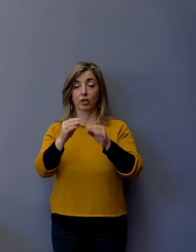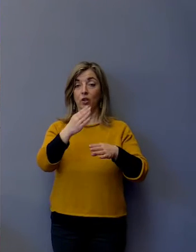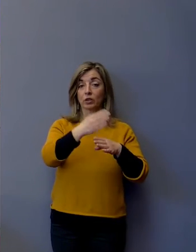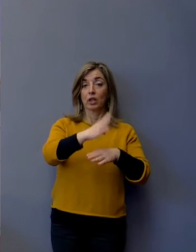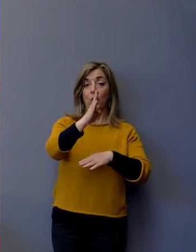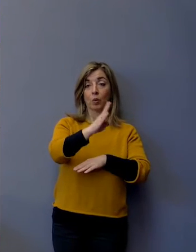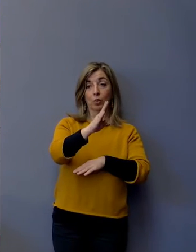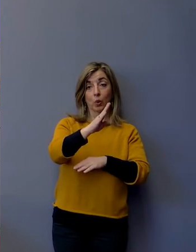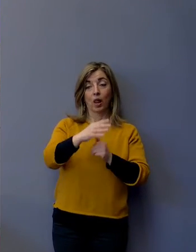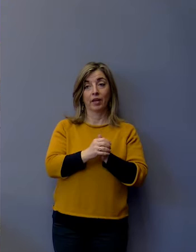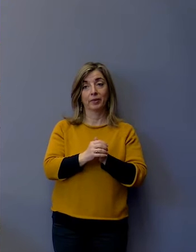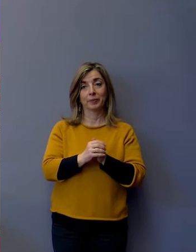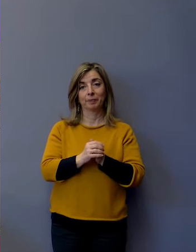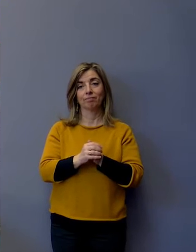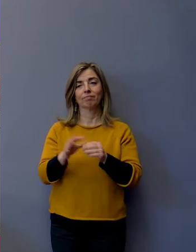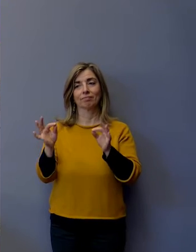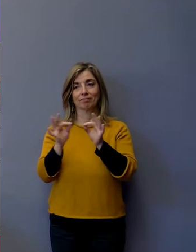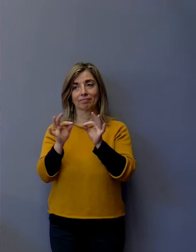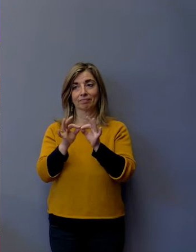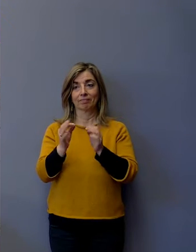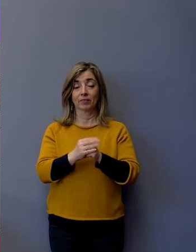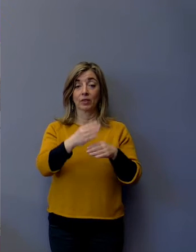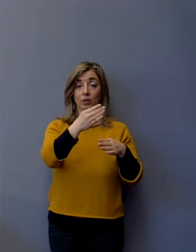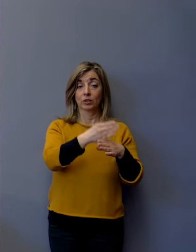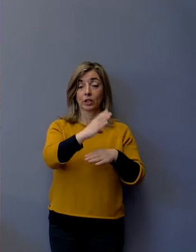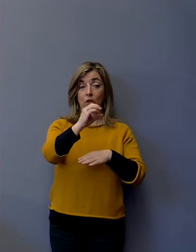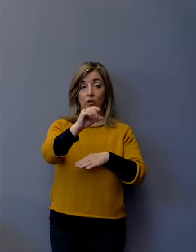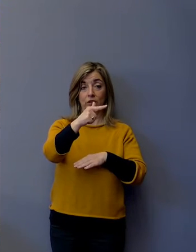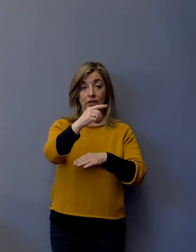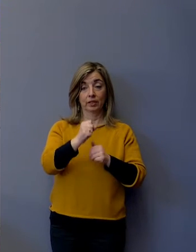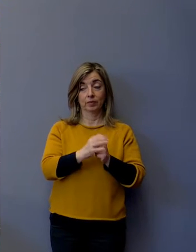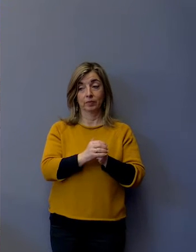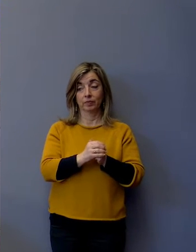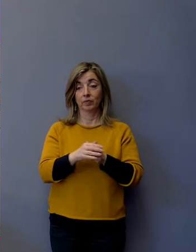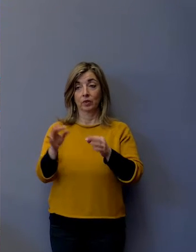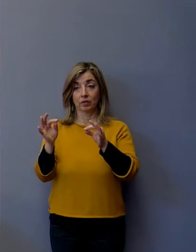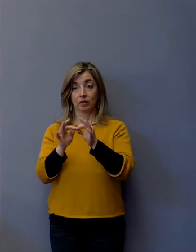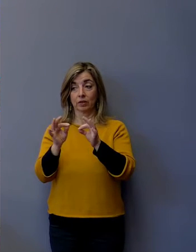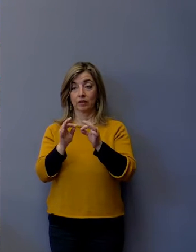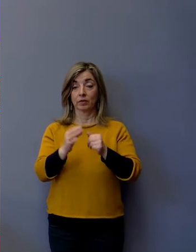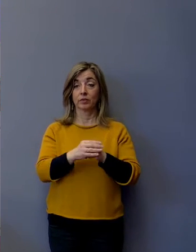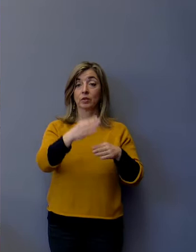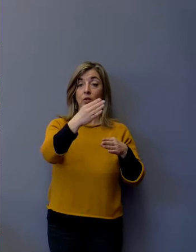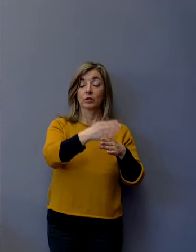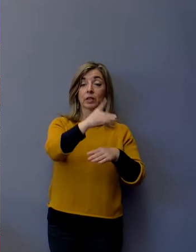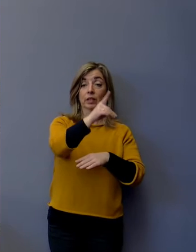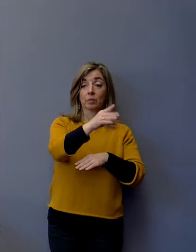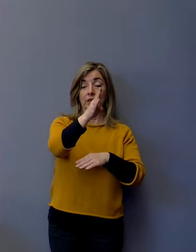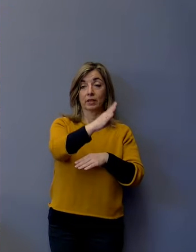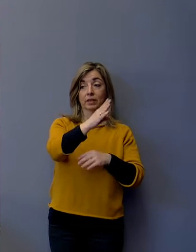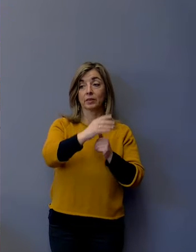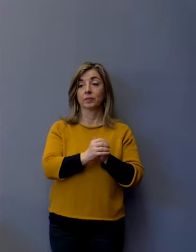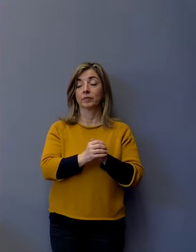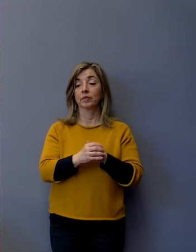bruccoleri amorevole consigliere costa favorevole consigliere de benedictis